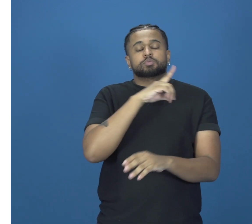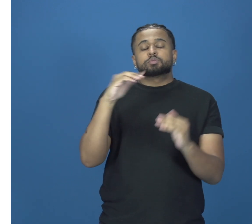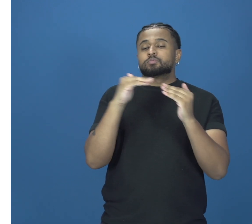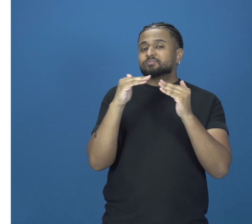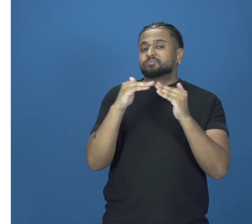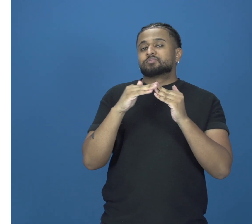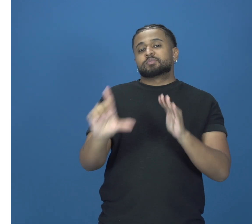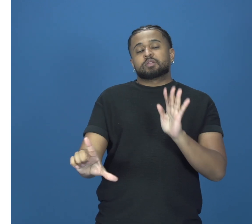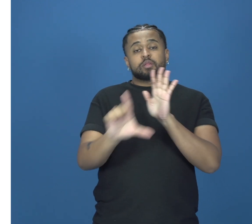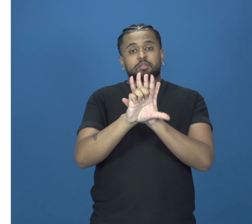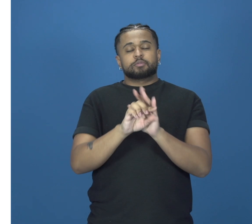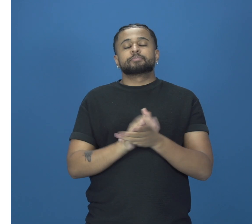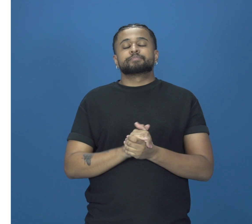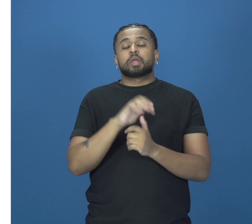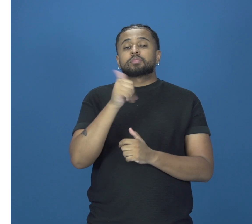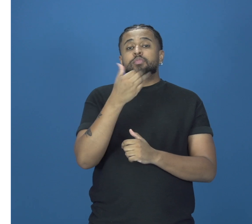com a legislação em vigor.